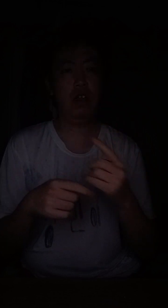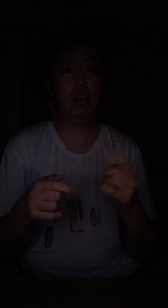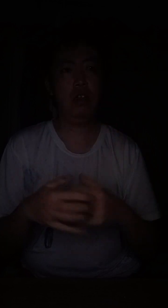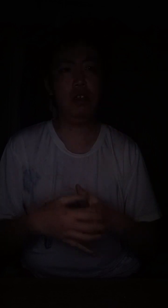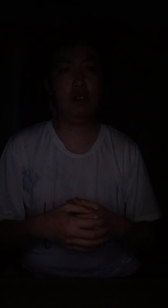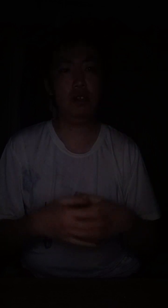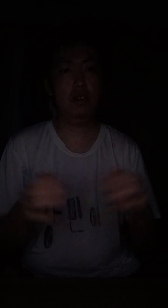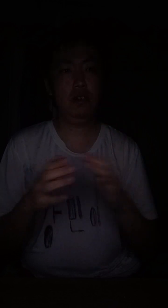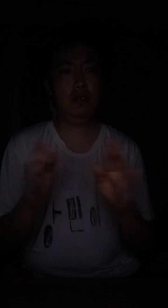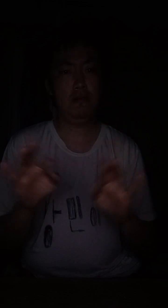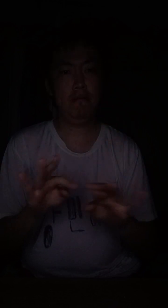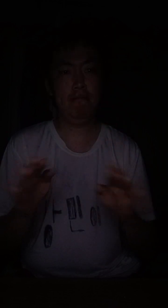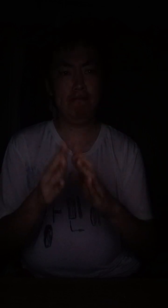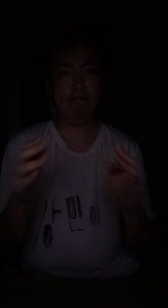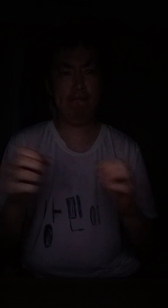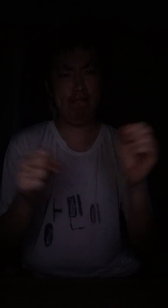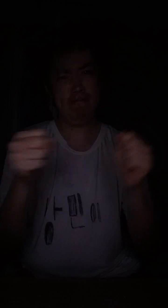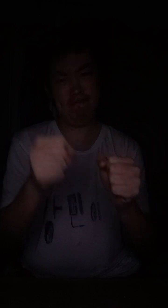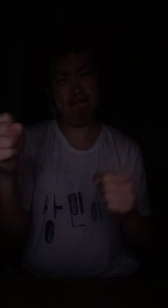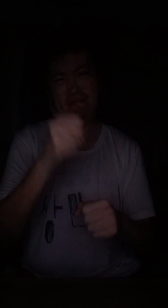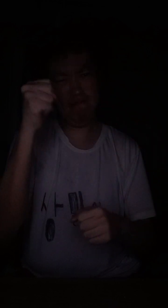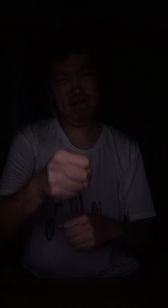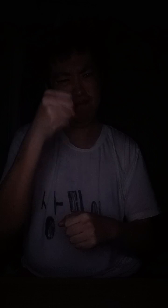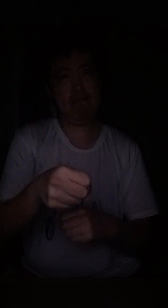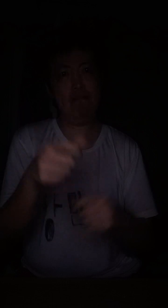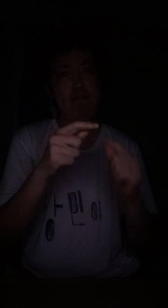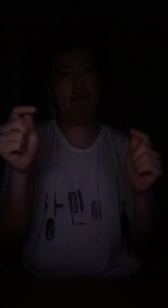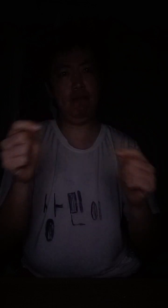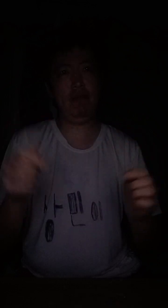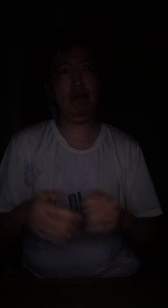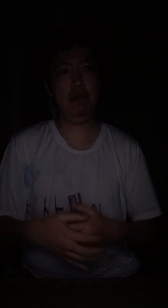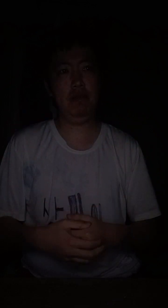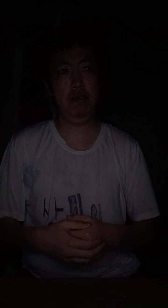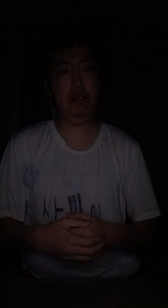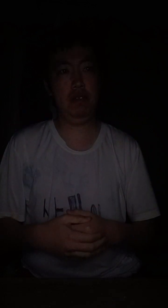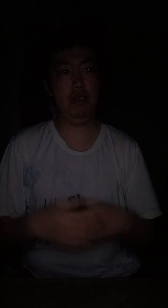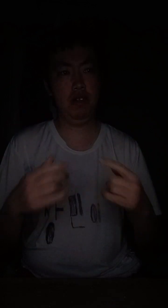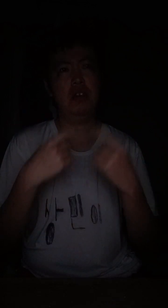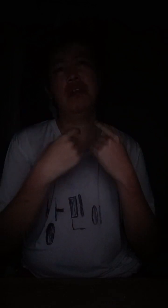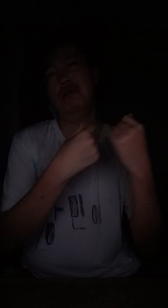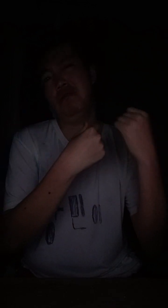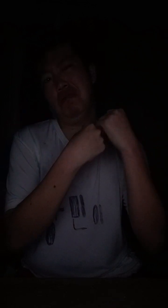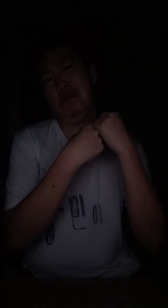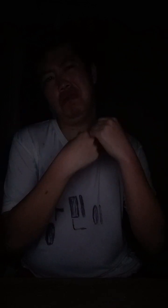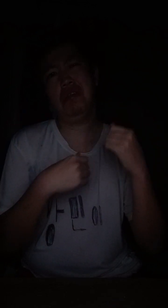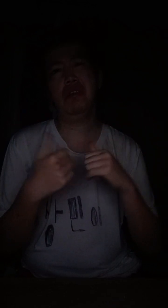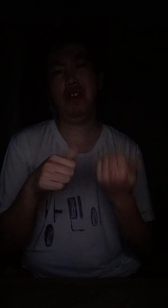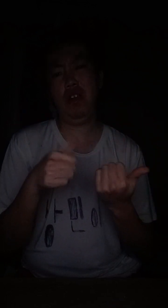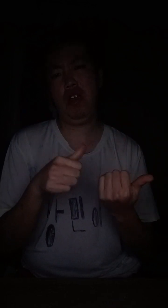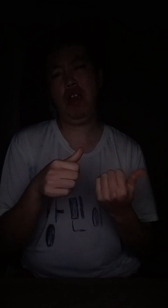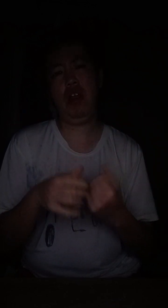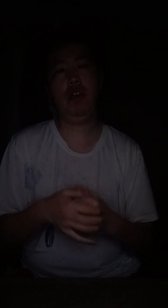가해 학생이 펜을 3개 쥐고 꾹 눌렀다고 적었습니다. 저 펜으로 내 목을 찌르면 나는 죽을 수도 있겠구나.